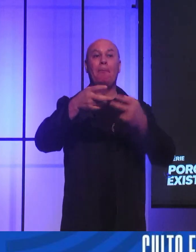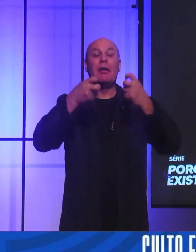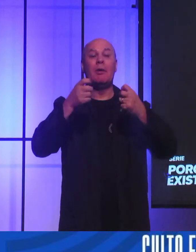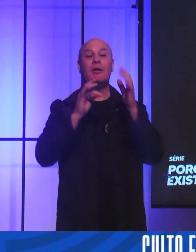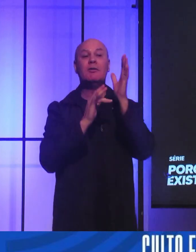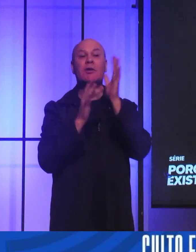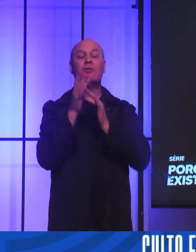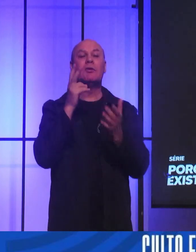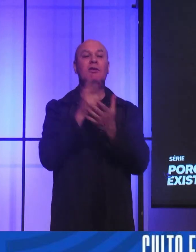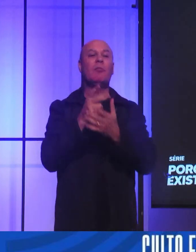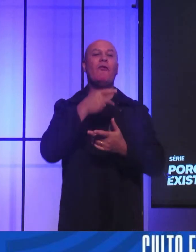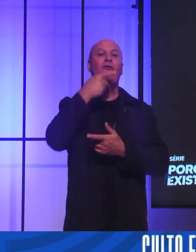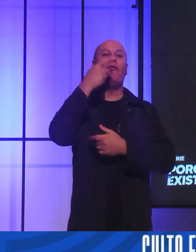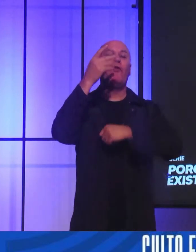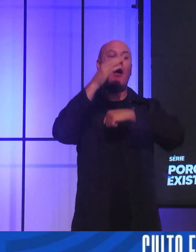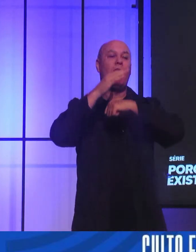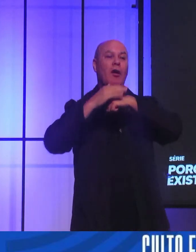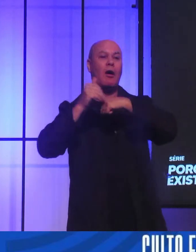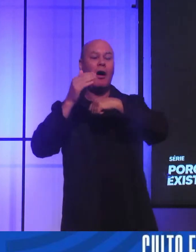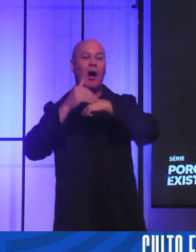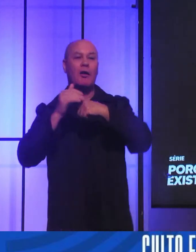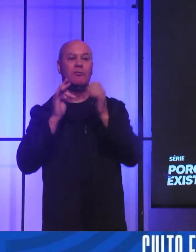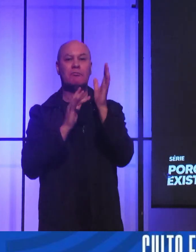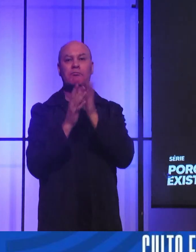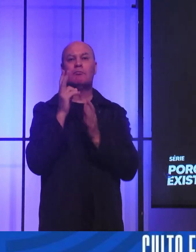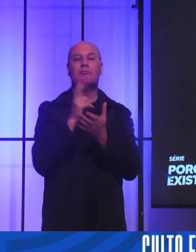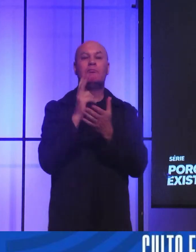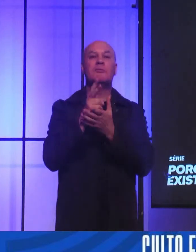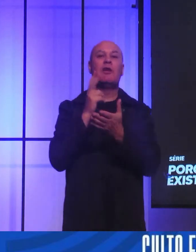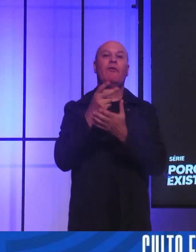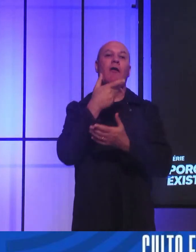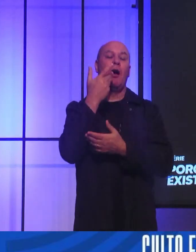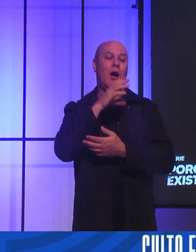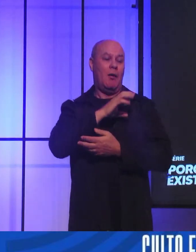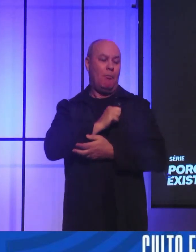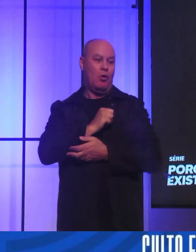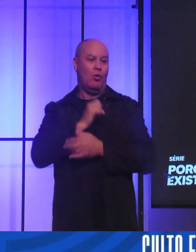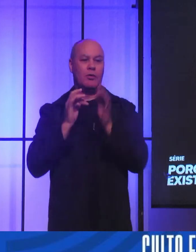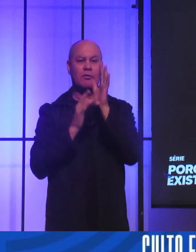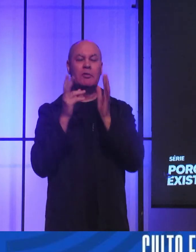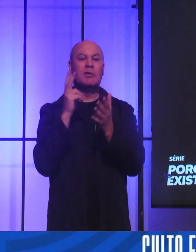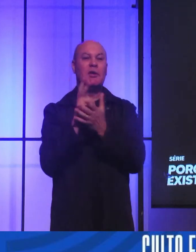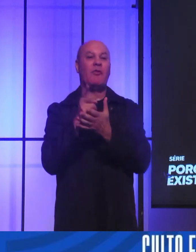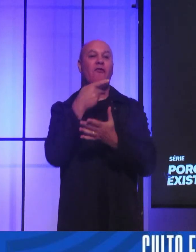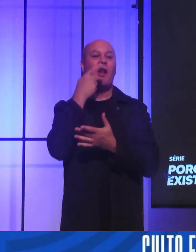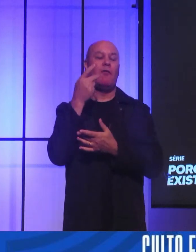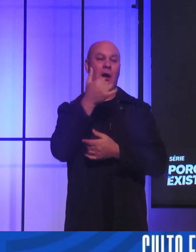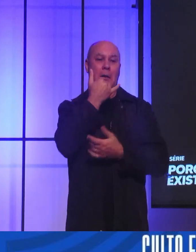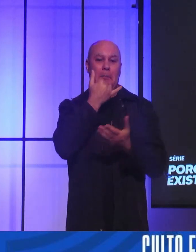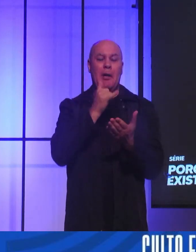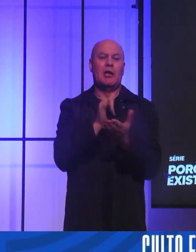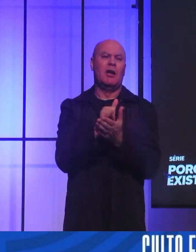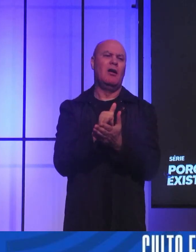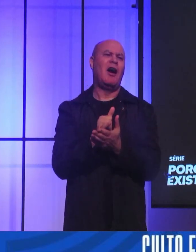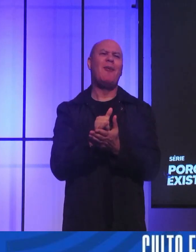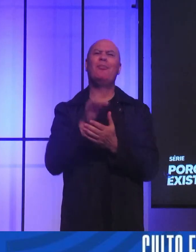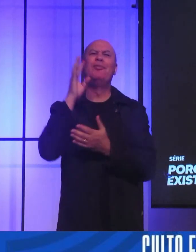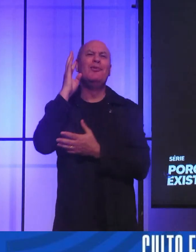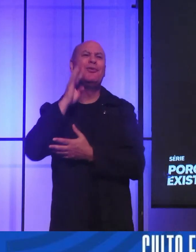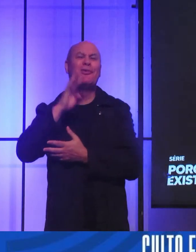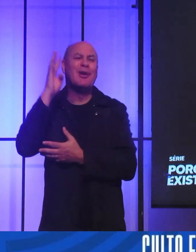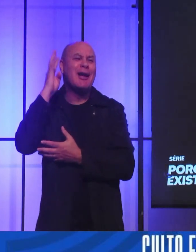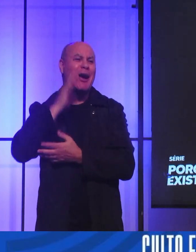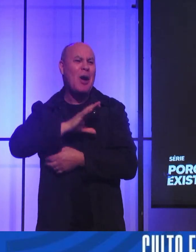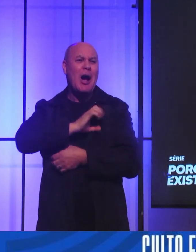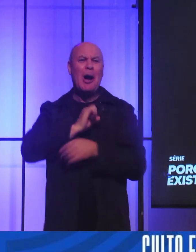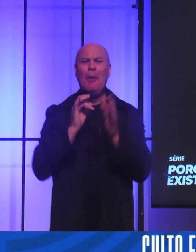perdão, todo mundo simpatiza com Jesus. Mas quando Jesus é radical, quando Jesus é